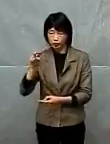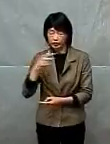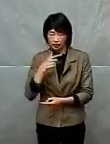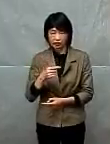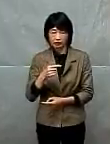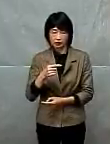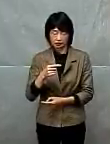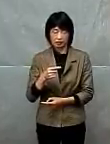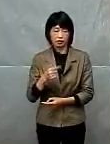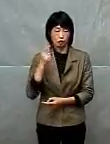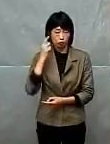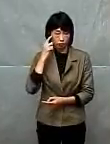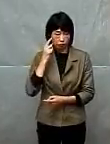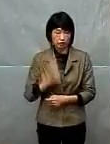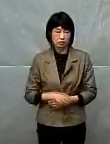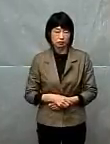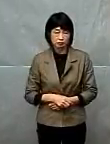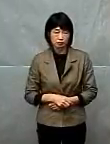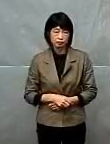。そういったこ